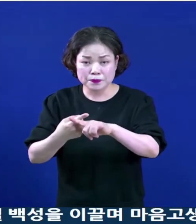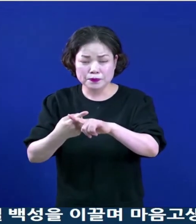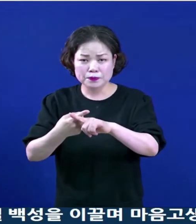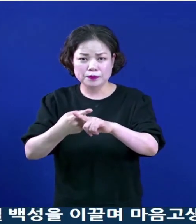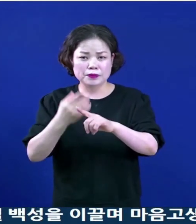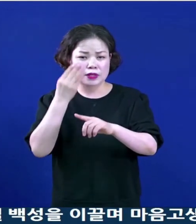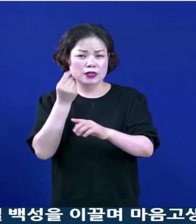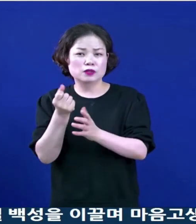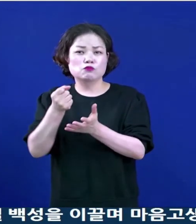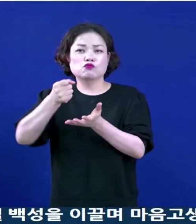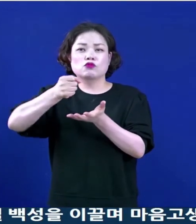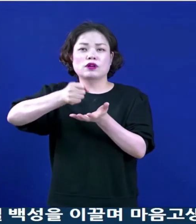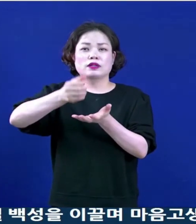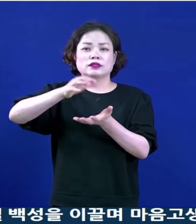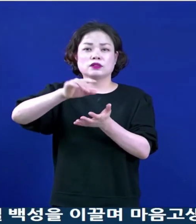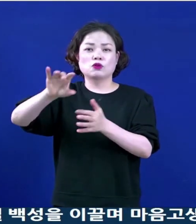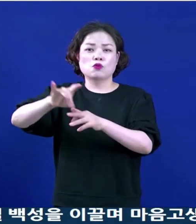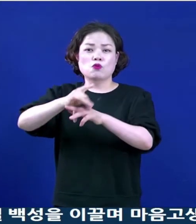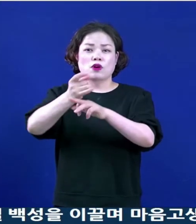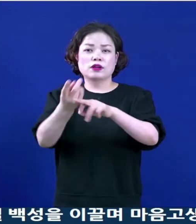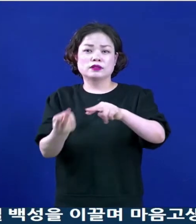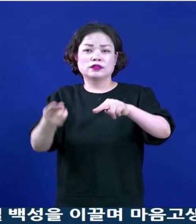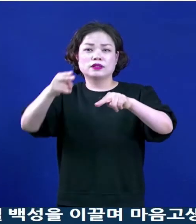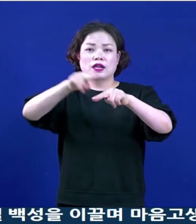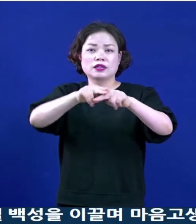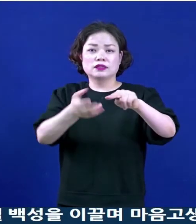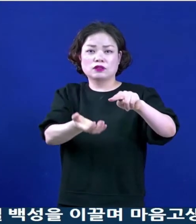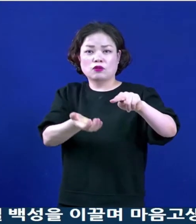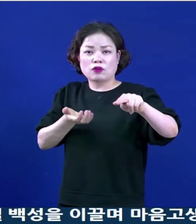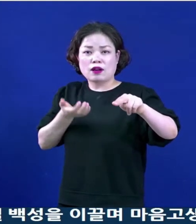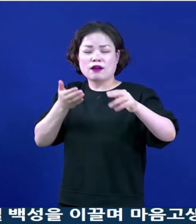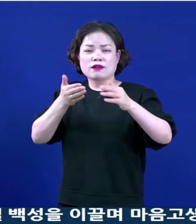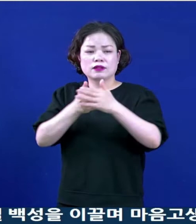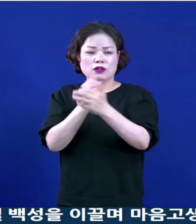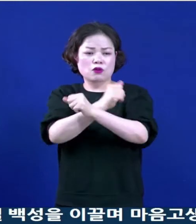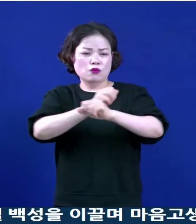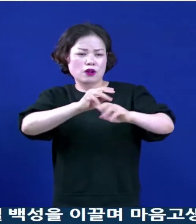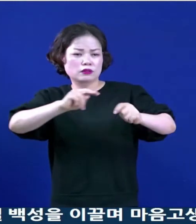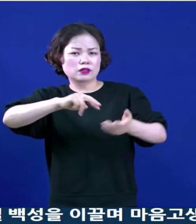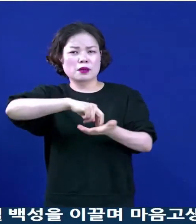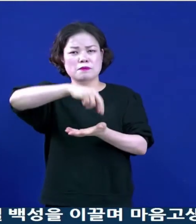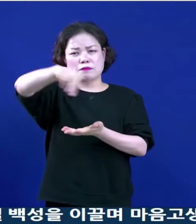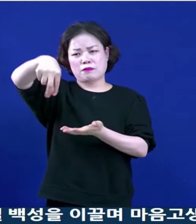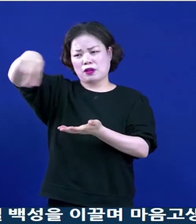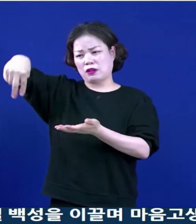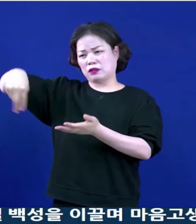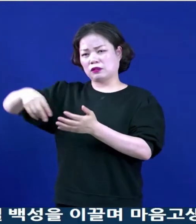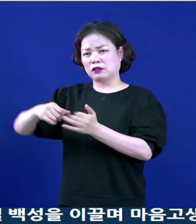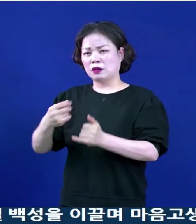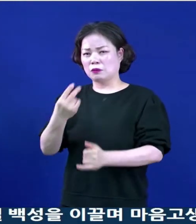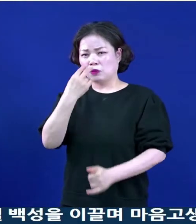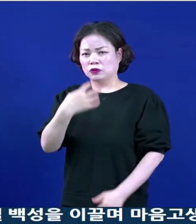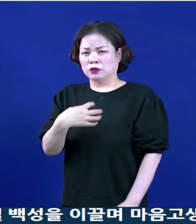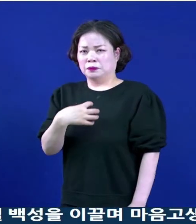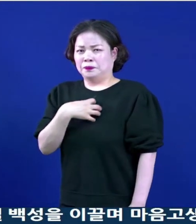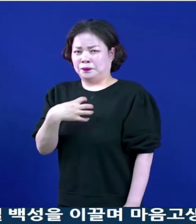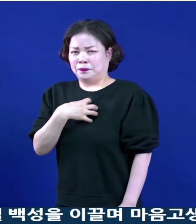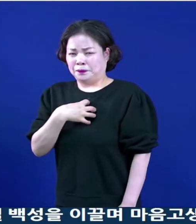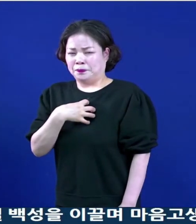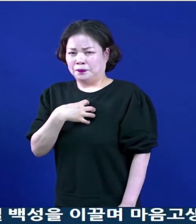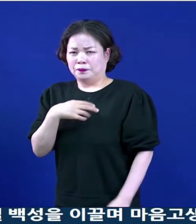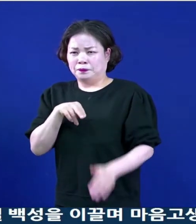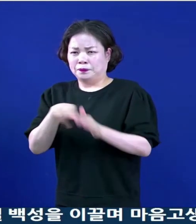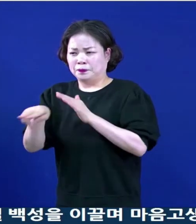기름 부음 받았지만 그가 왕위로 등극하기 전까지는 광야의 방랑자로 목숨을 위협받는